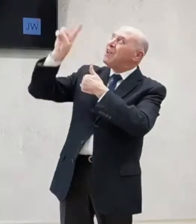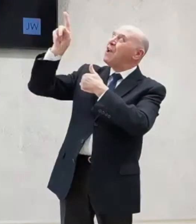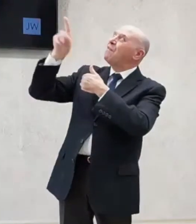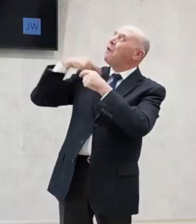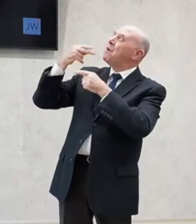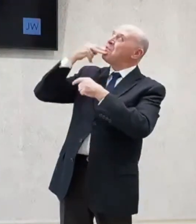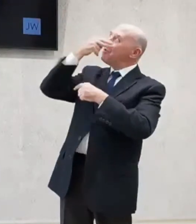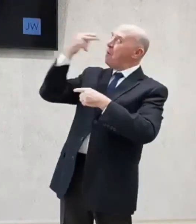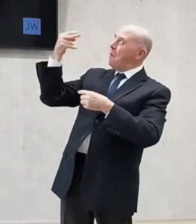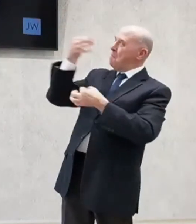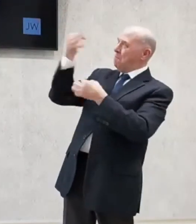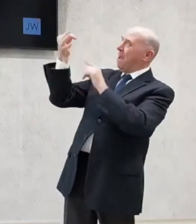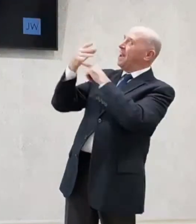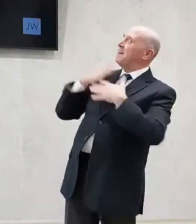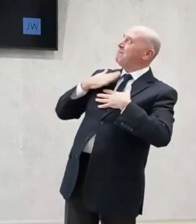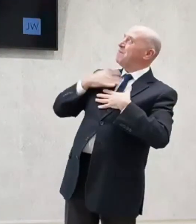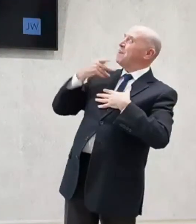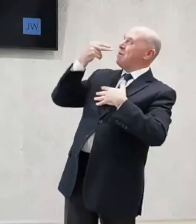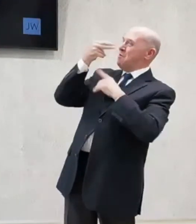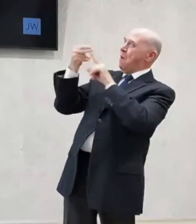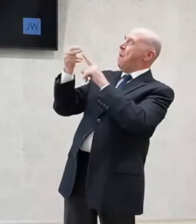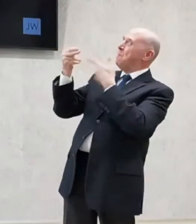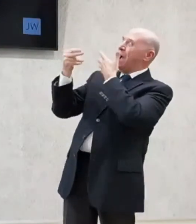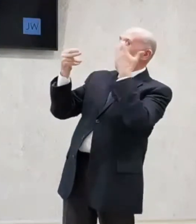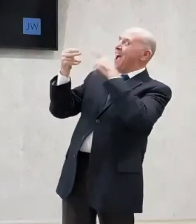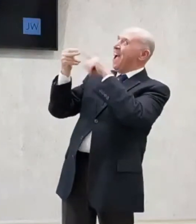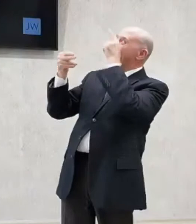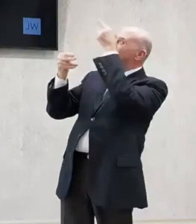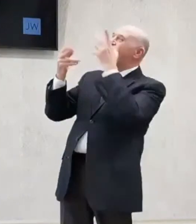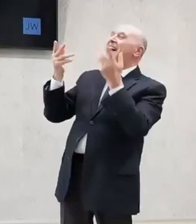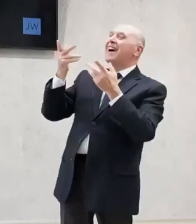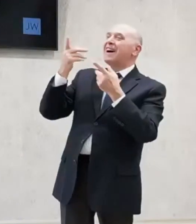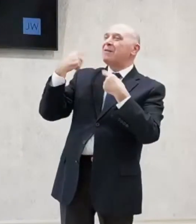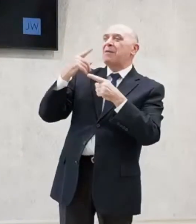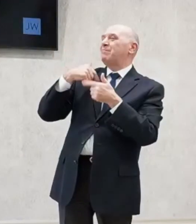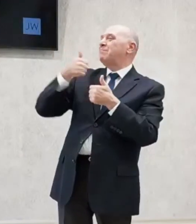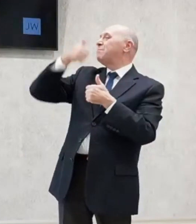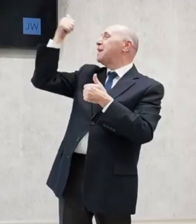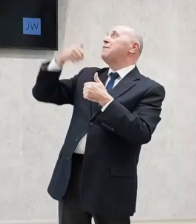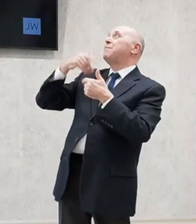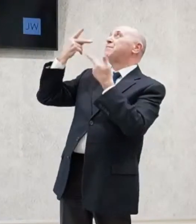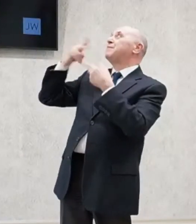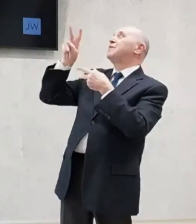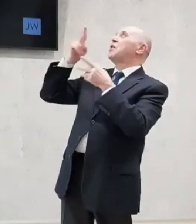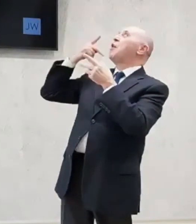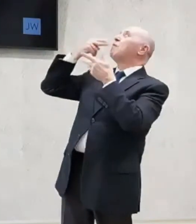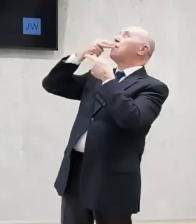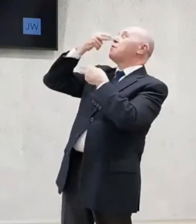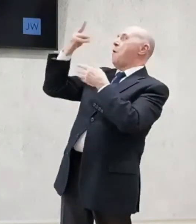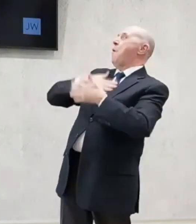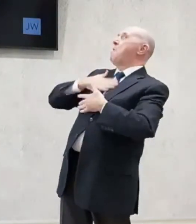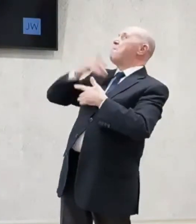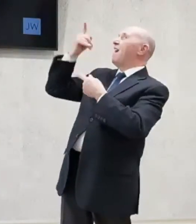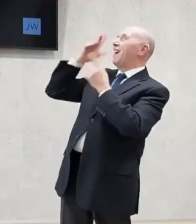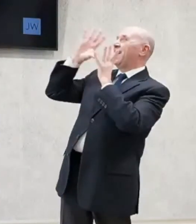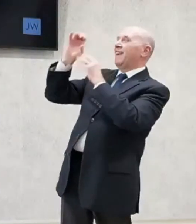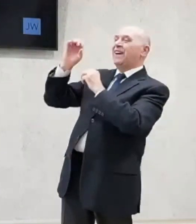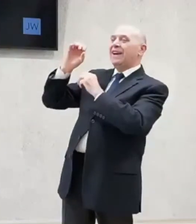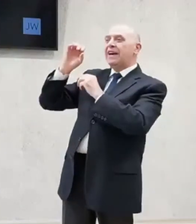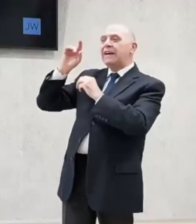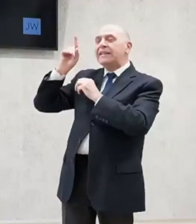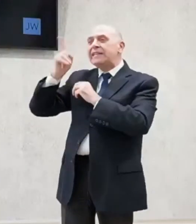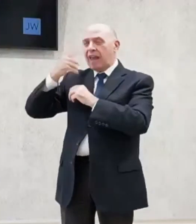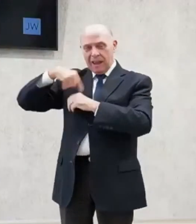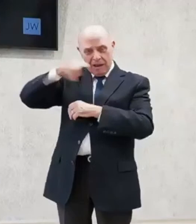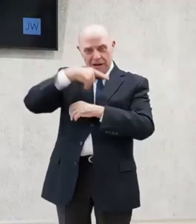buon nome un buon nome in primo luogo verso il nostro creatore Geova non dimentichiamo mai che essendo